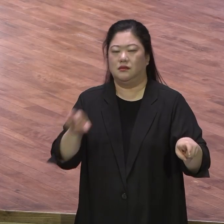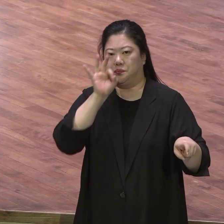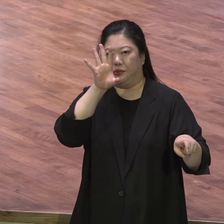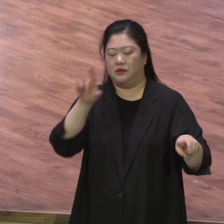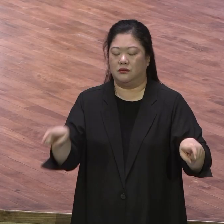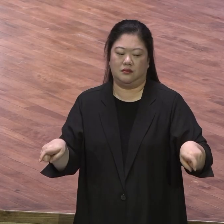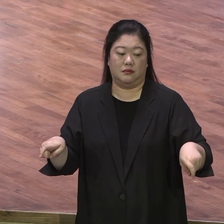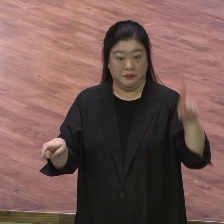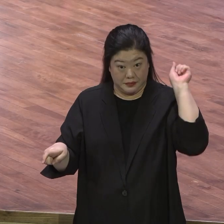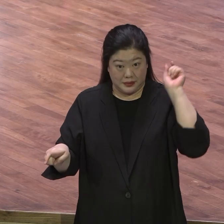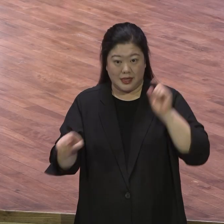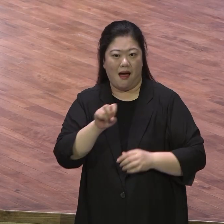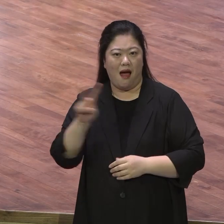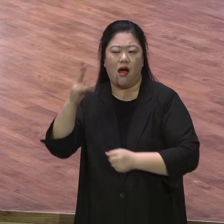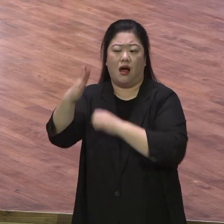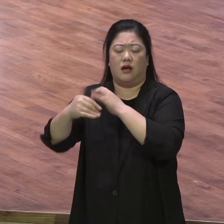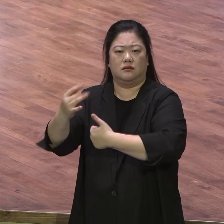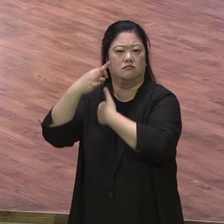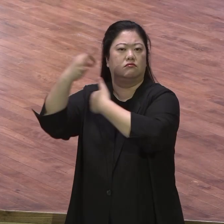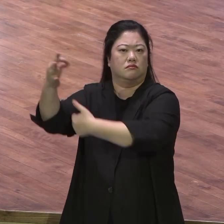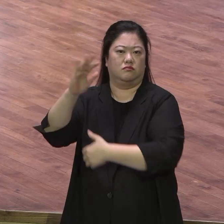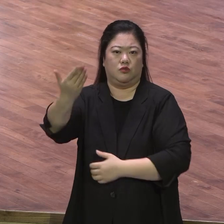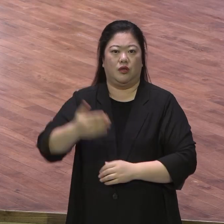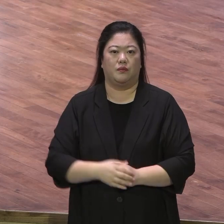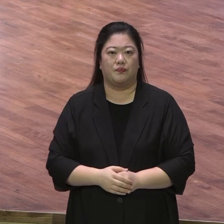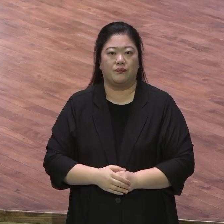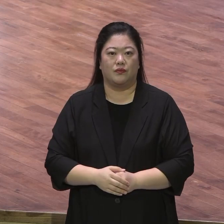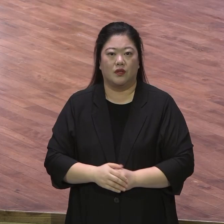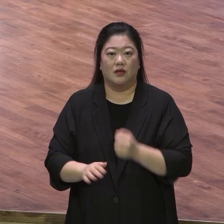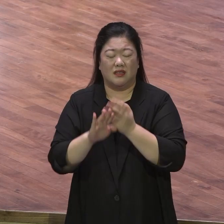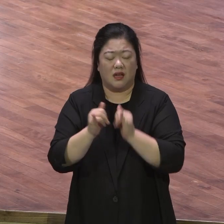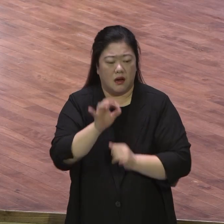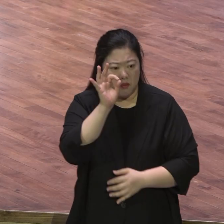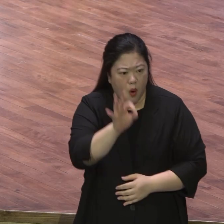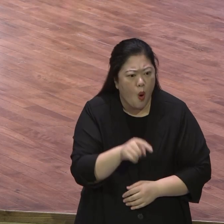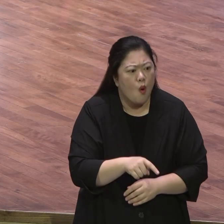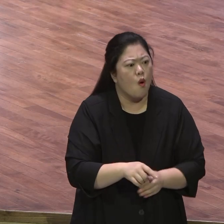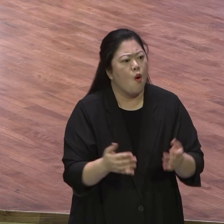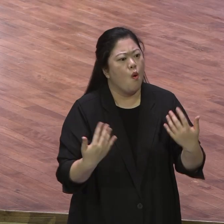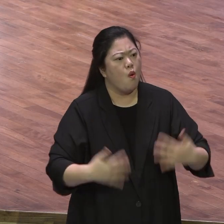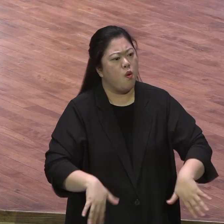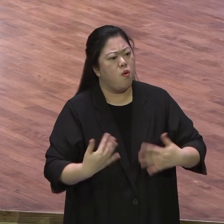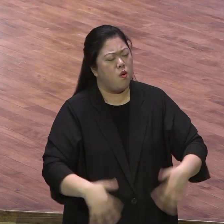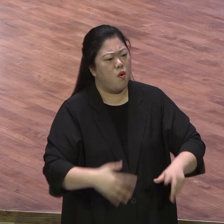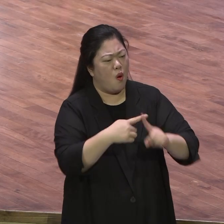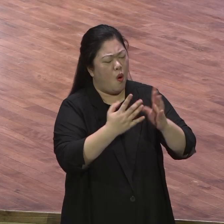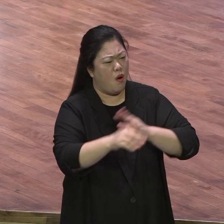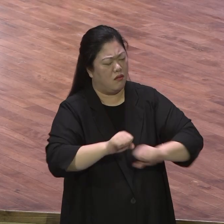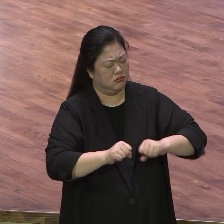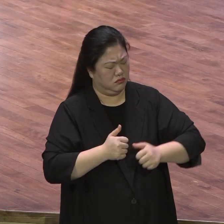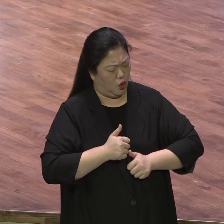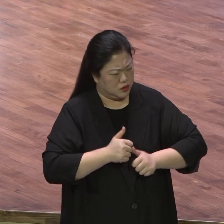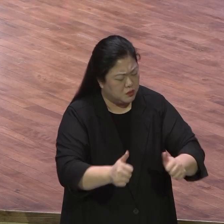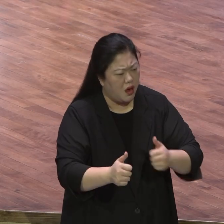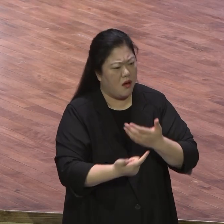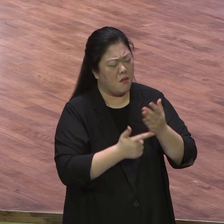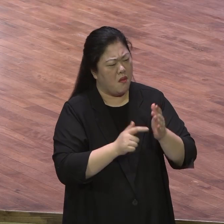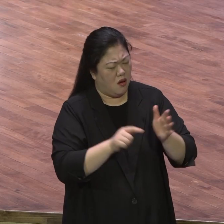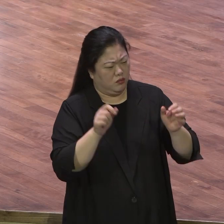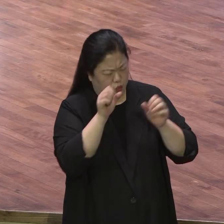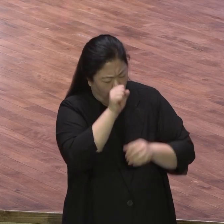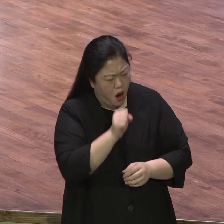없어요. 사람들은 와 믿음 좋다 하지만 하나님은 알아요. 왜? 중심을 보니까. 중심을 보시니까